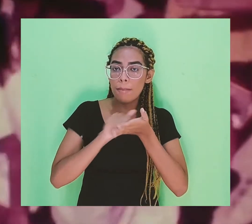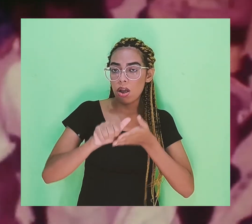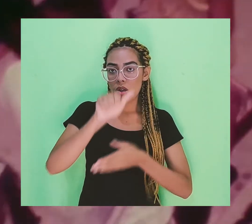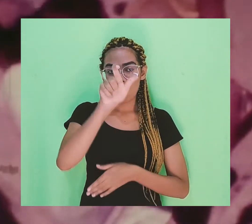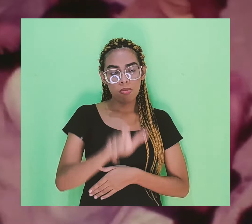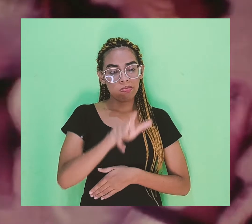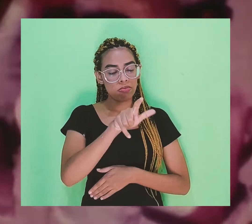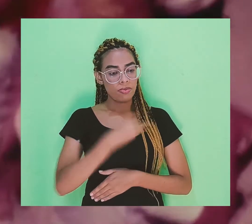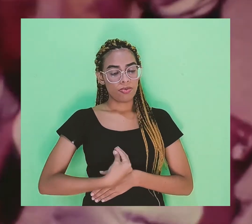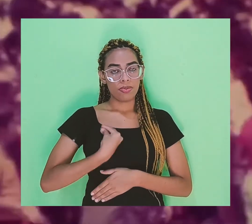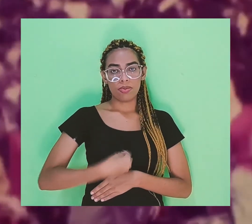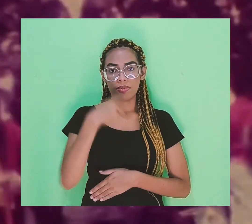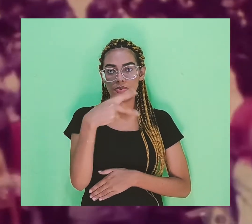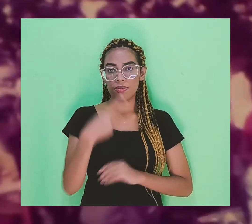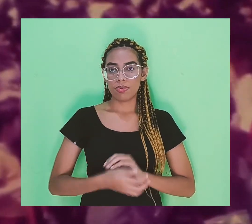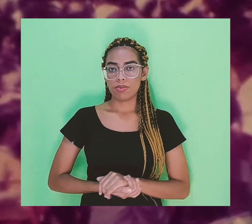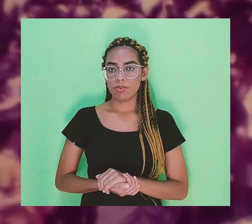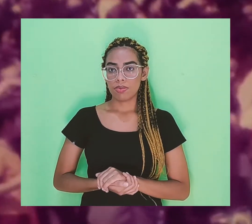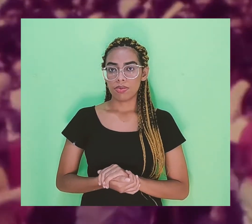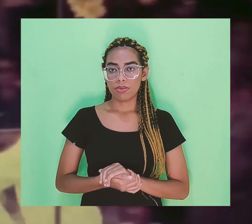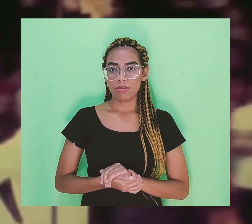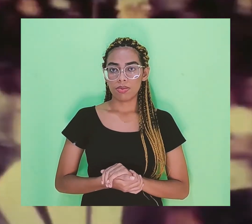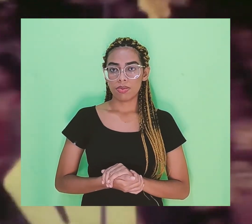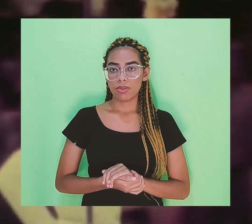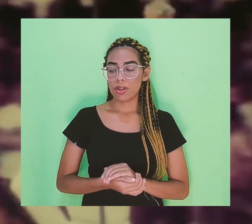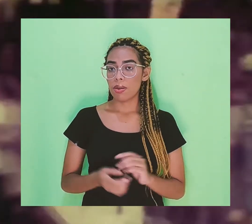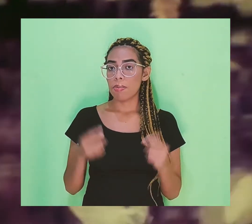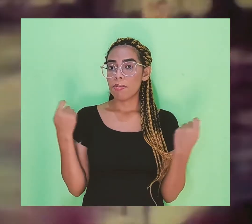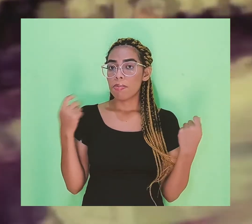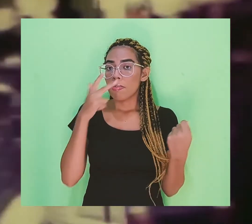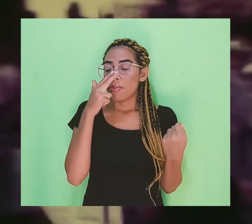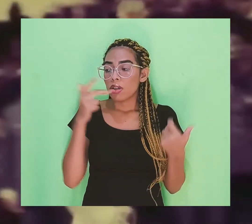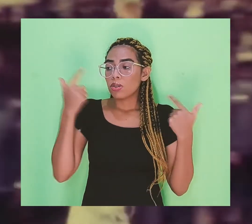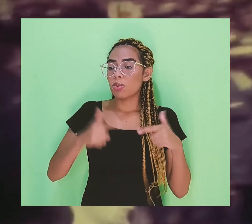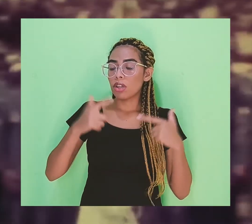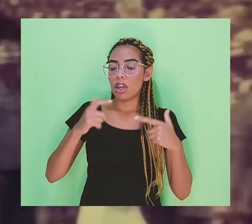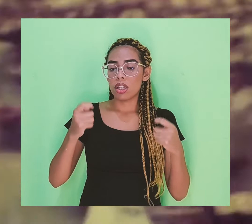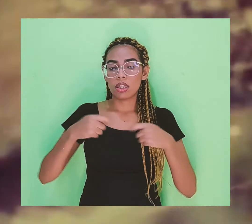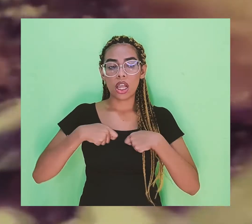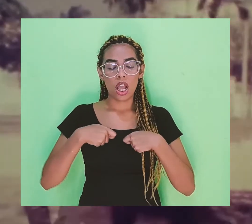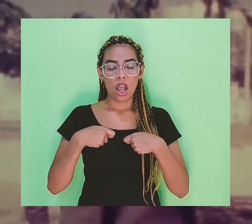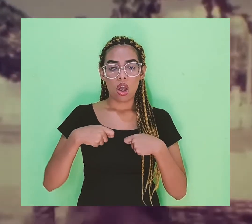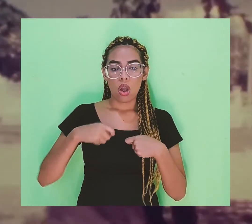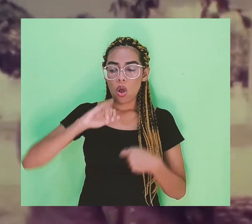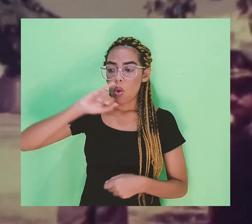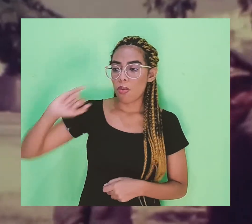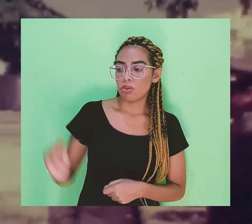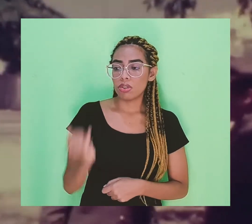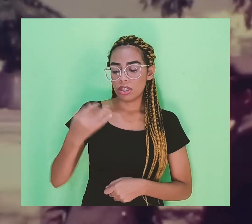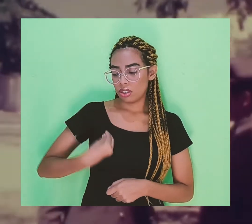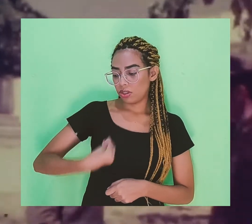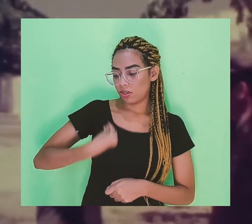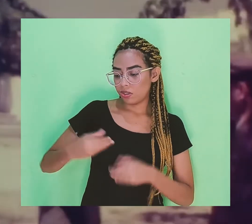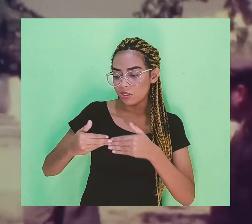da história desses moleques sem eles terem nem a oportunidade de ter vivido. E quando a gente para pensar